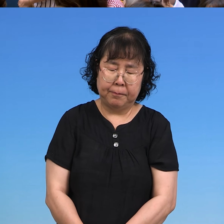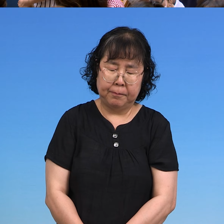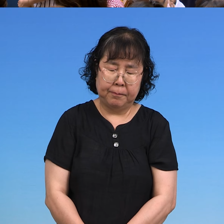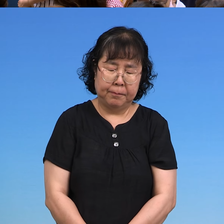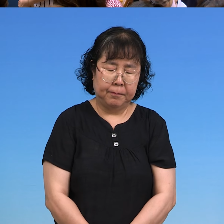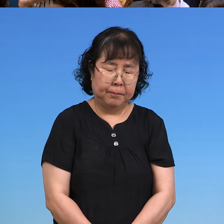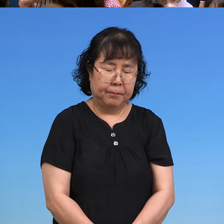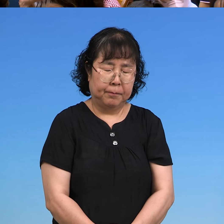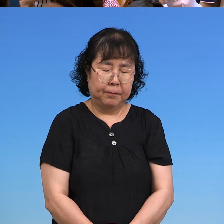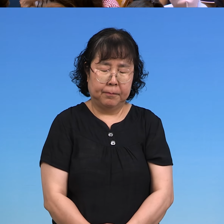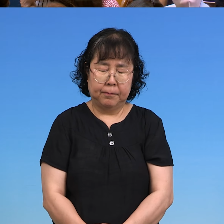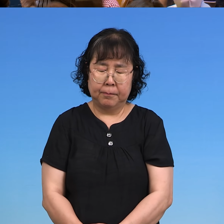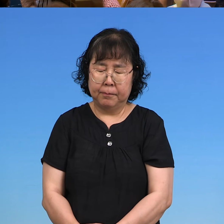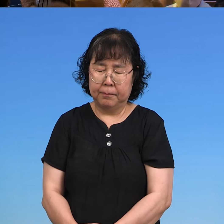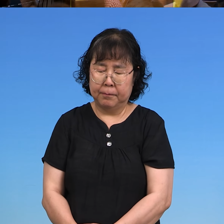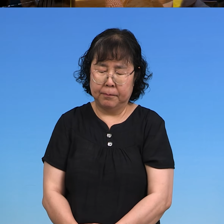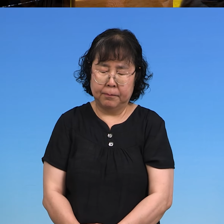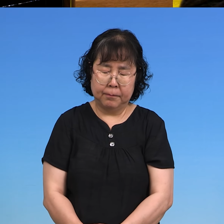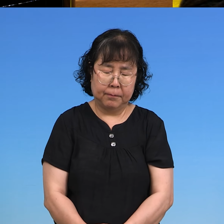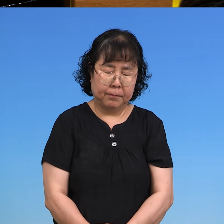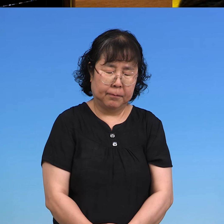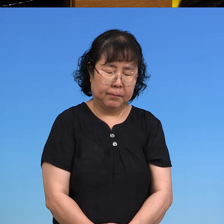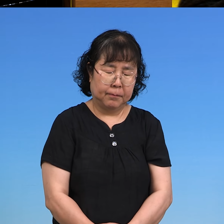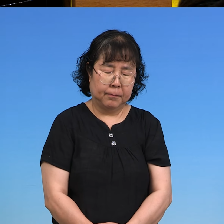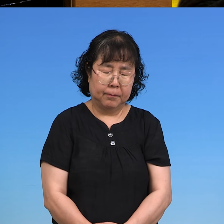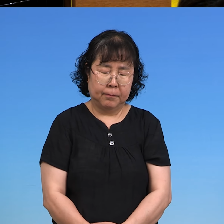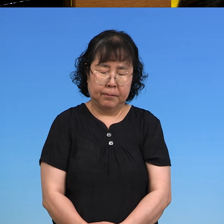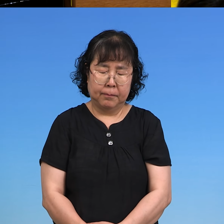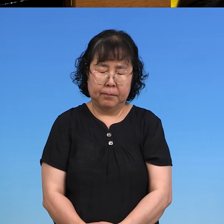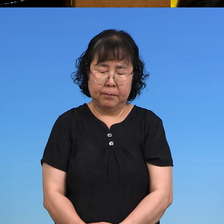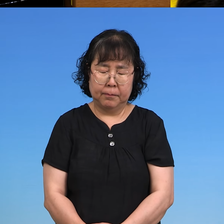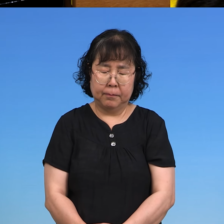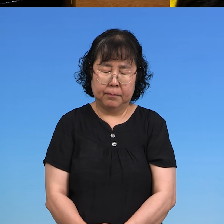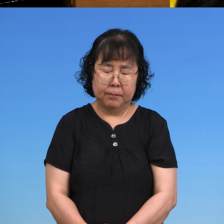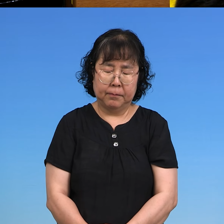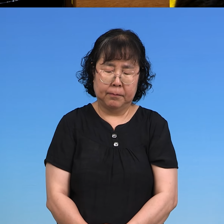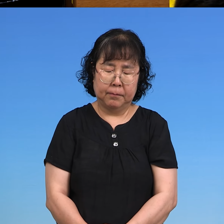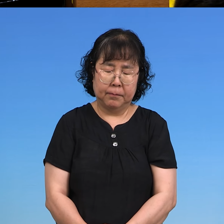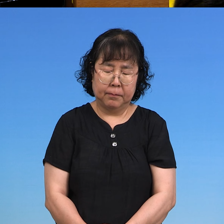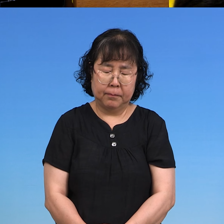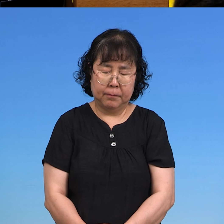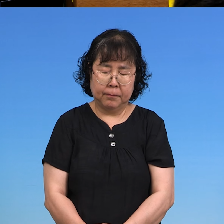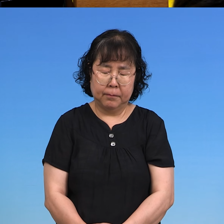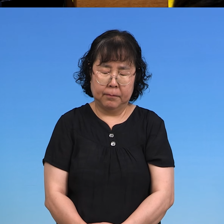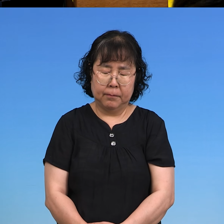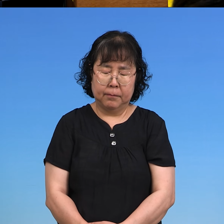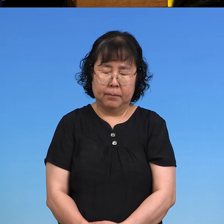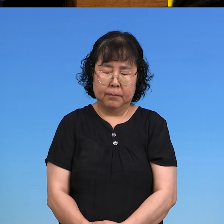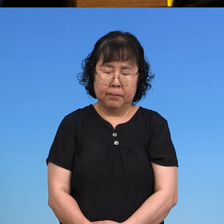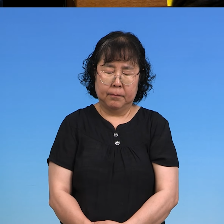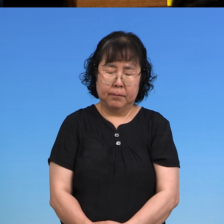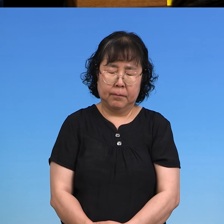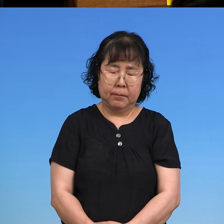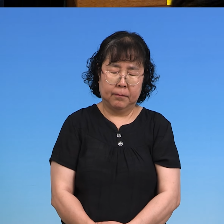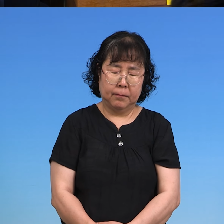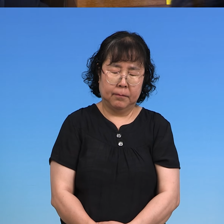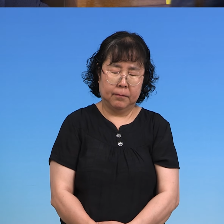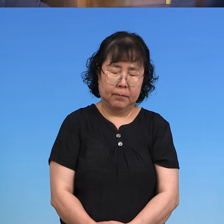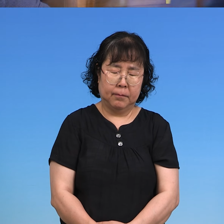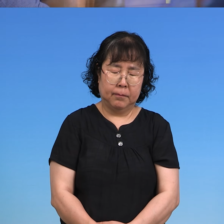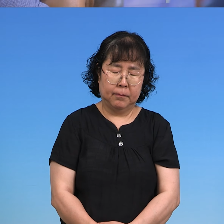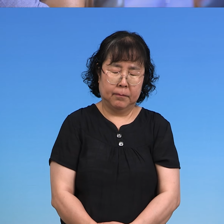때 하나님 여호수아와 같이 해봐 그들 우리 반이라고 그들 우리 뻑이라고 그렇게 상상하게 해주신